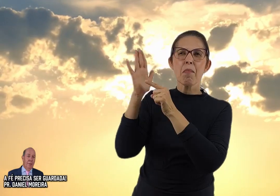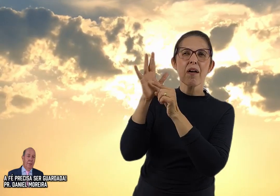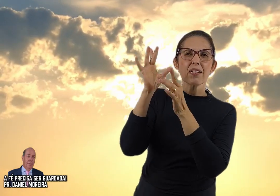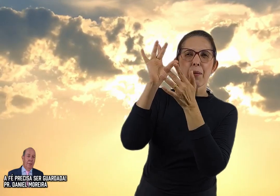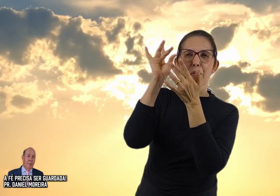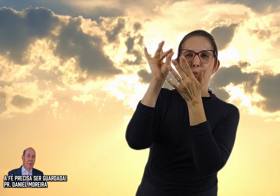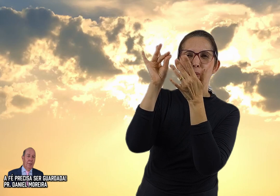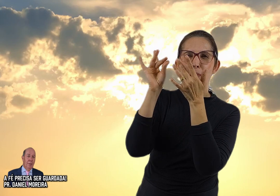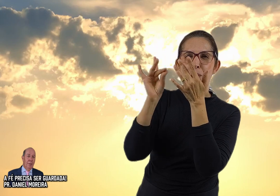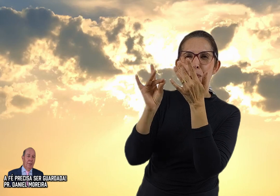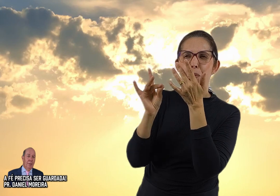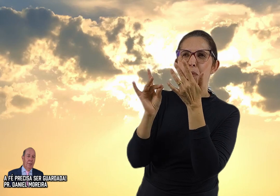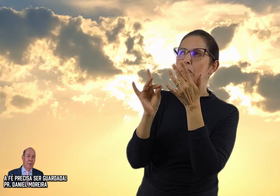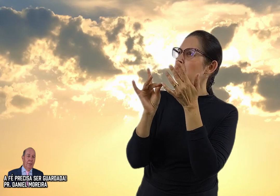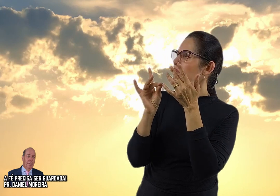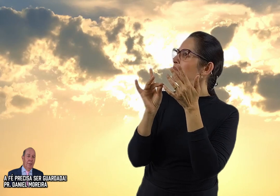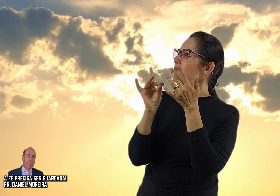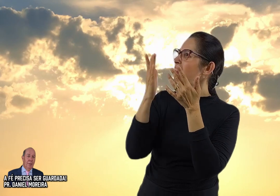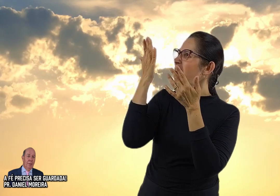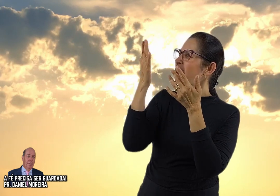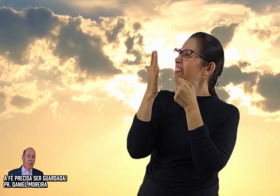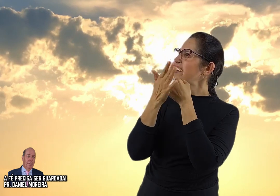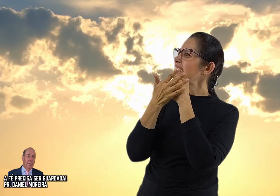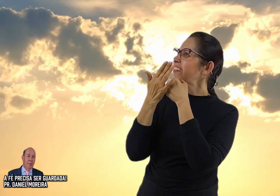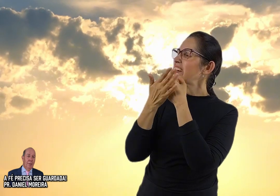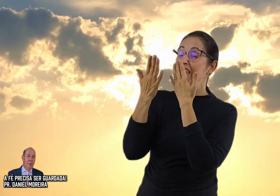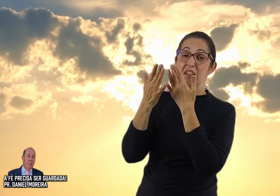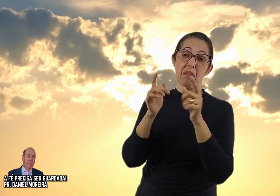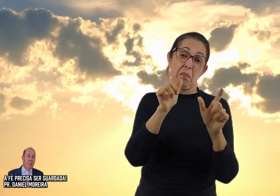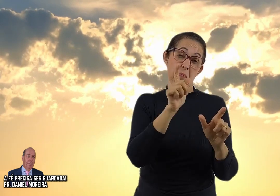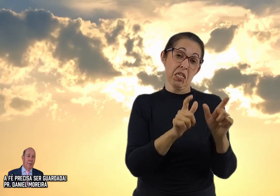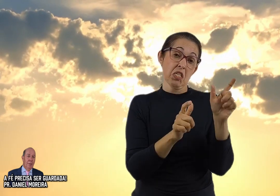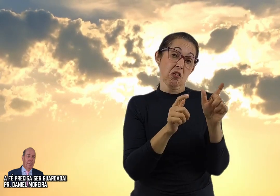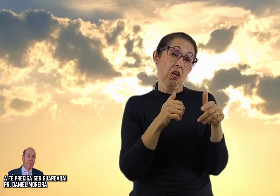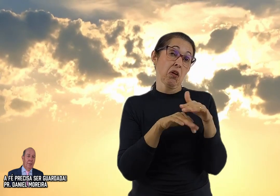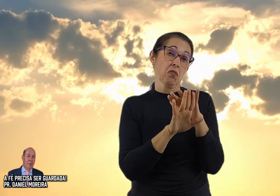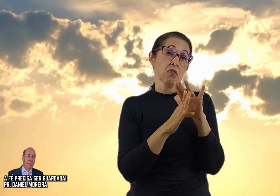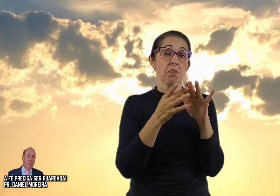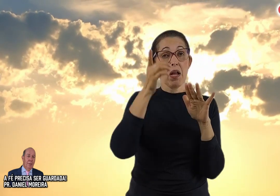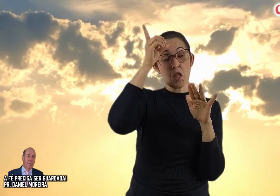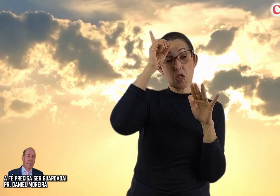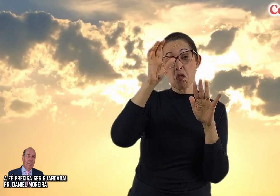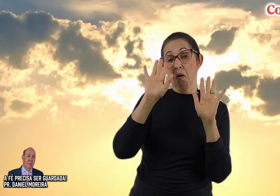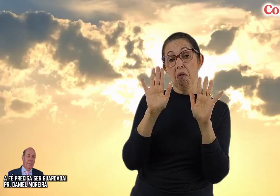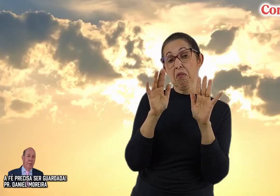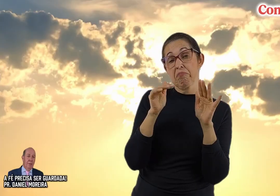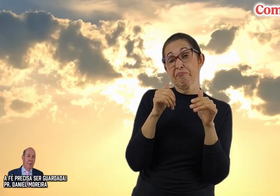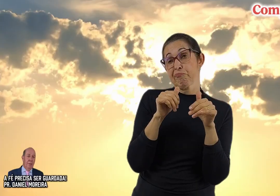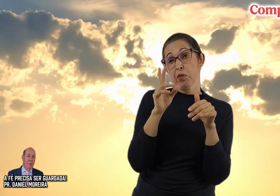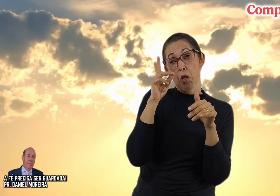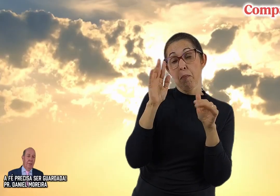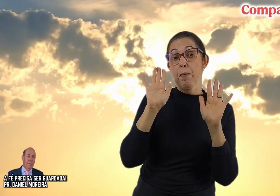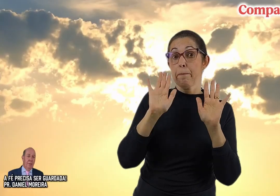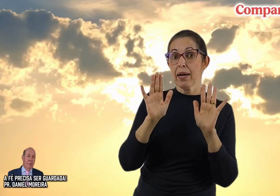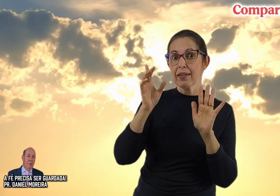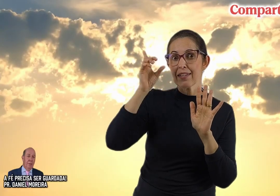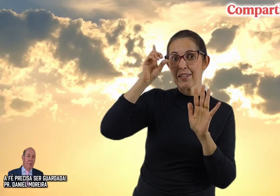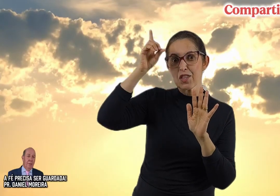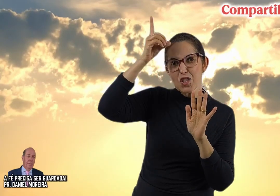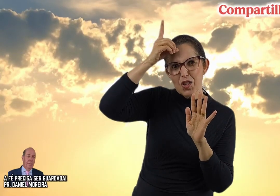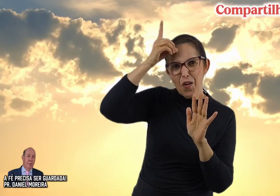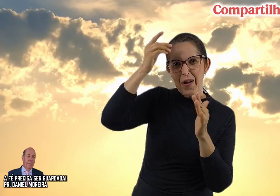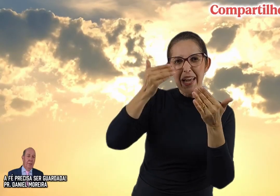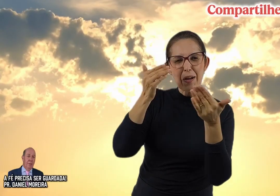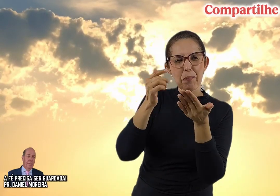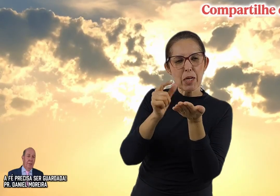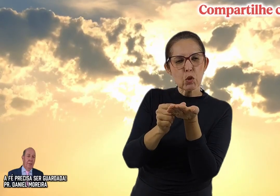dele. Muitos crentes acostumaram a ouvir dons espirituais, mas dom espiritual é uma joia. Dom